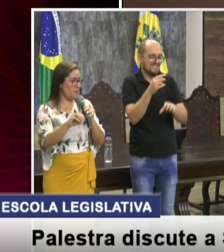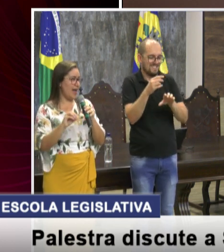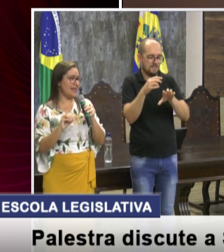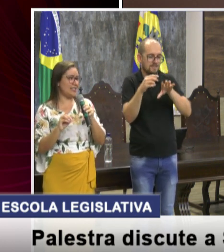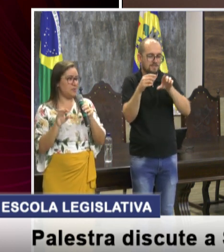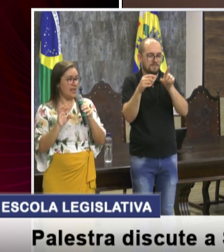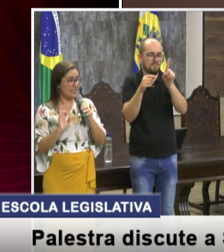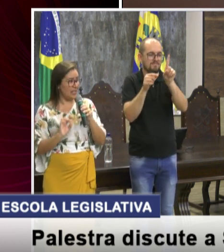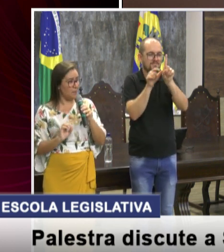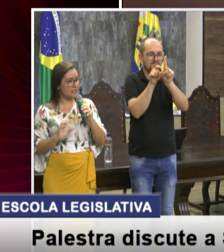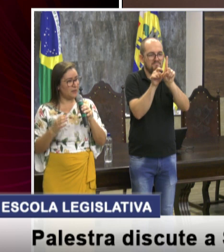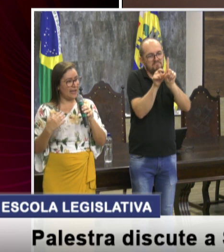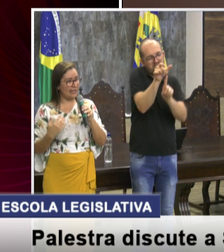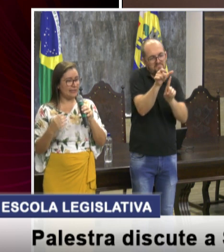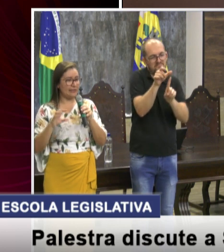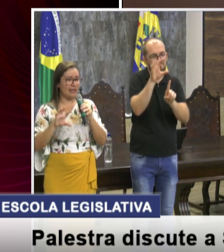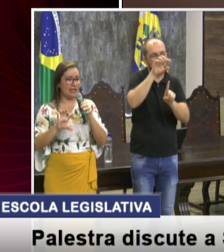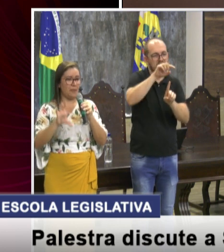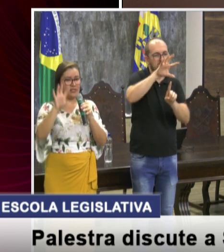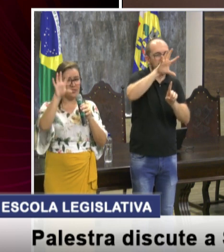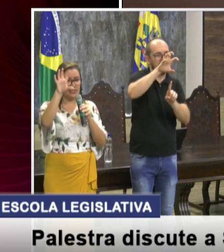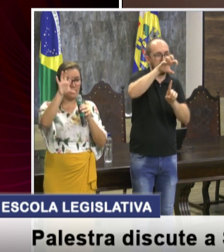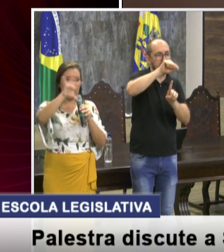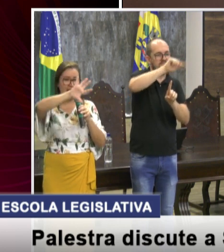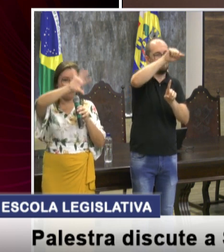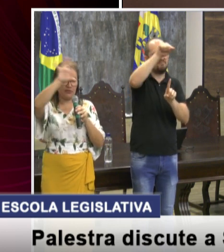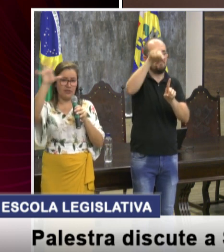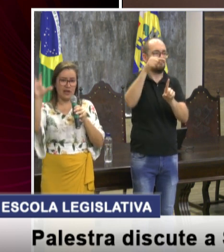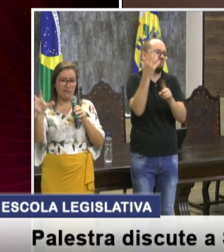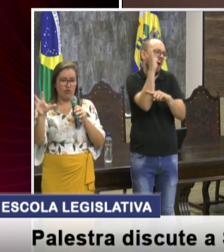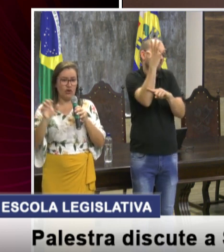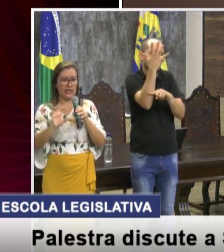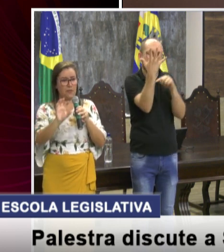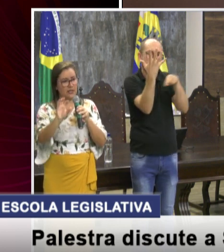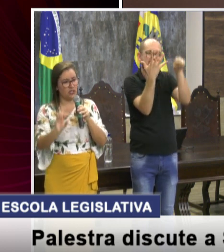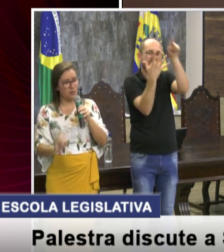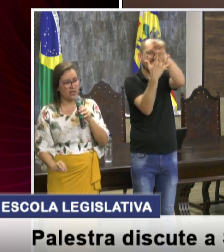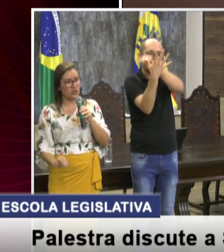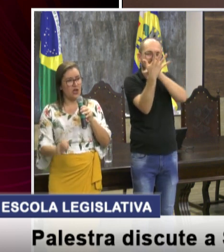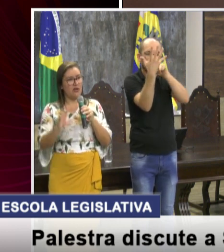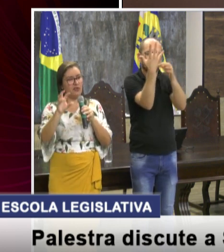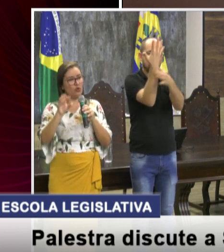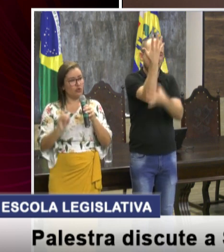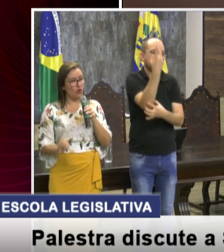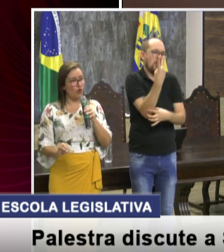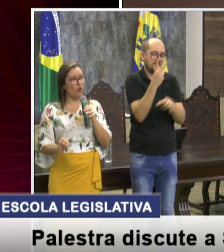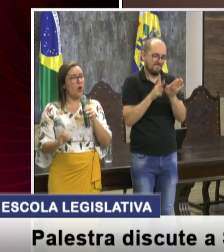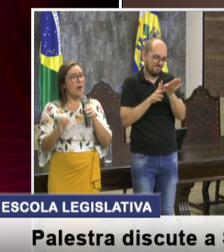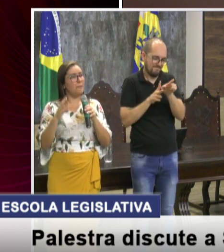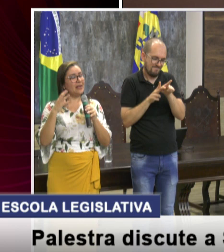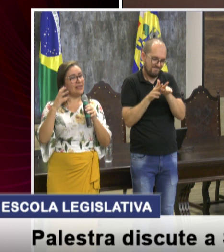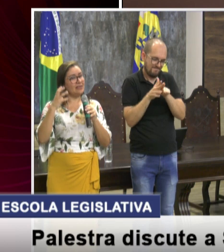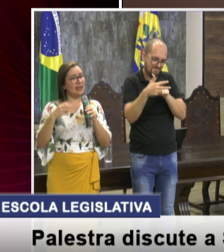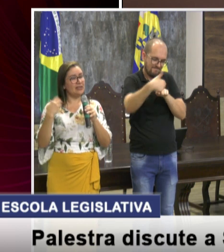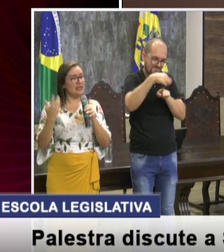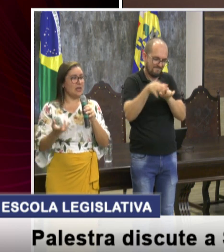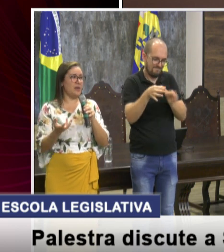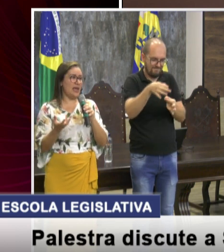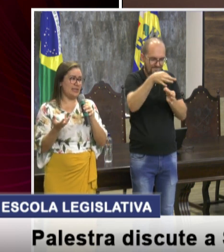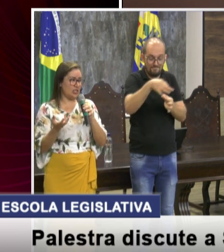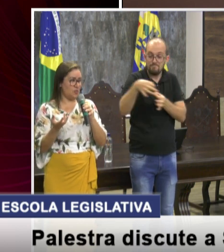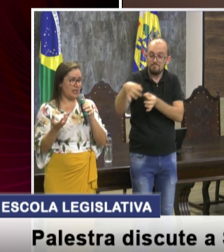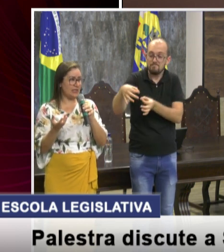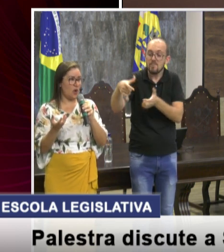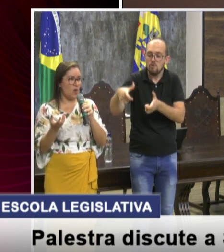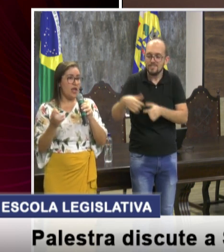4 peças, bem simples para ele entender que a parte de cima da árvore fica a folha, que a parte de baixo fica o tronco, para tentar trazer para